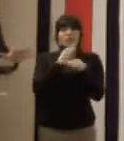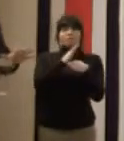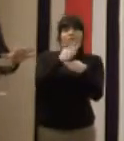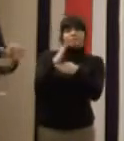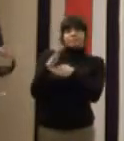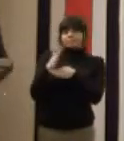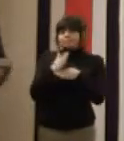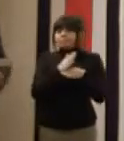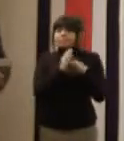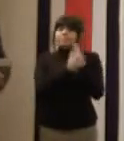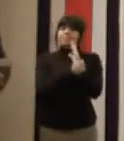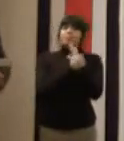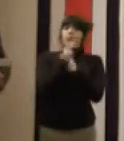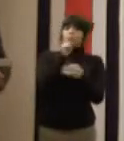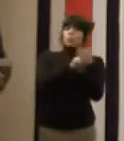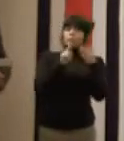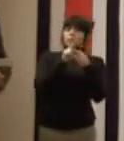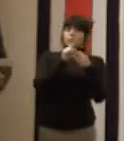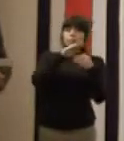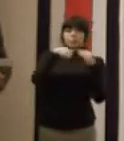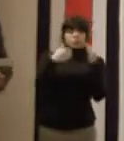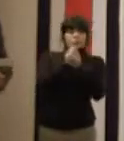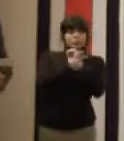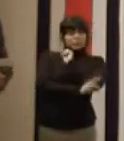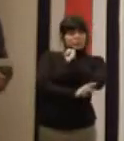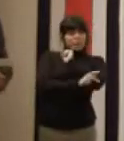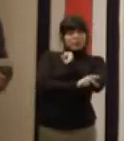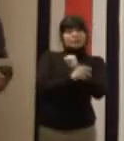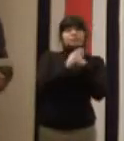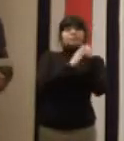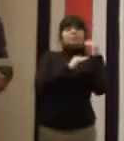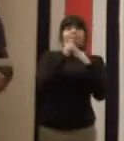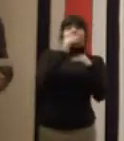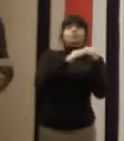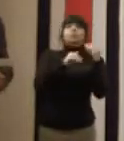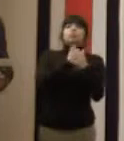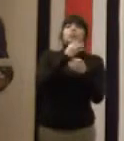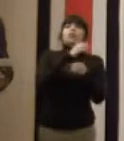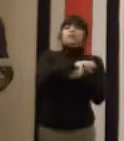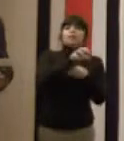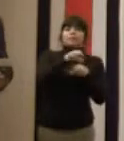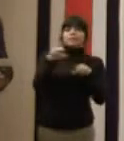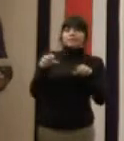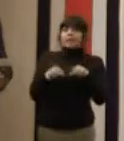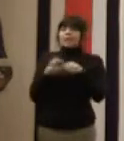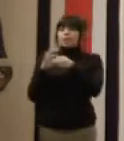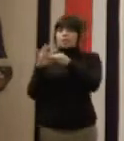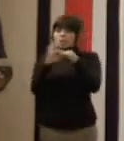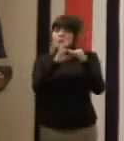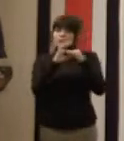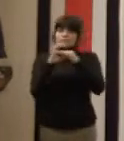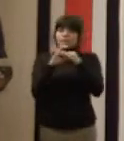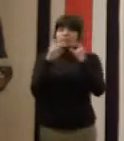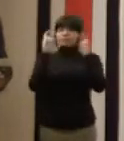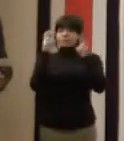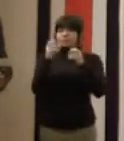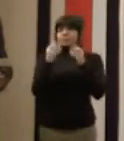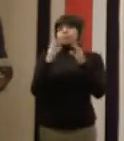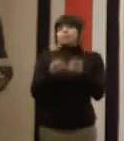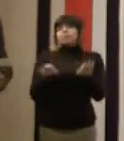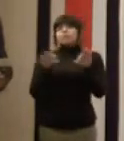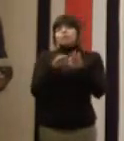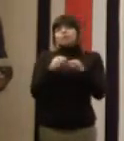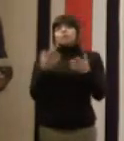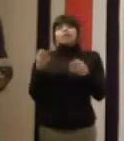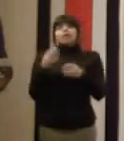distribuidora de los talentos universitarios a lo largo de todo el país, construcción de nuevas sedes, coordinación en materia tan importante